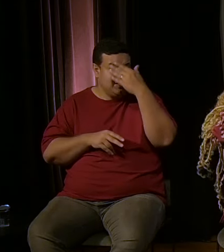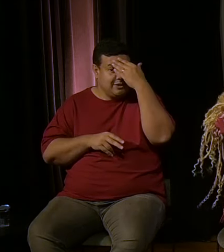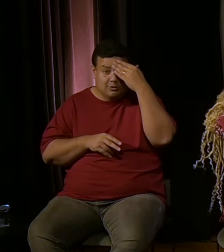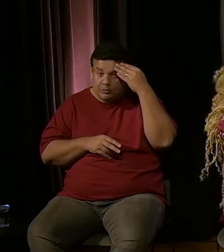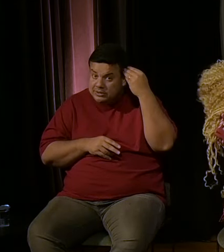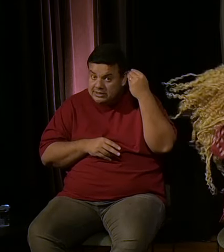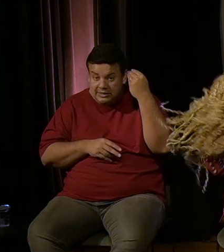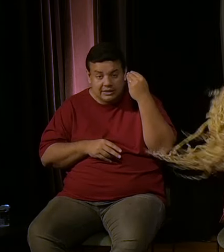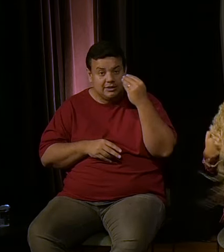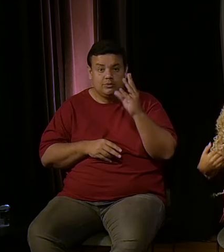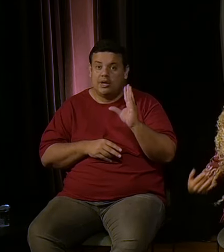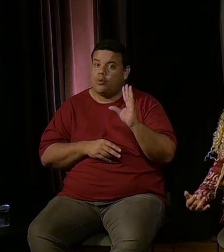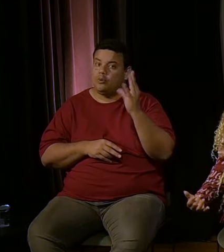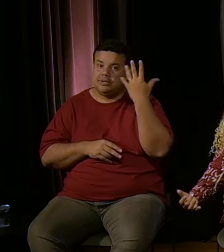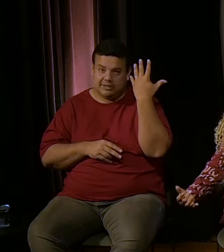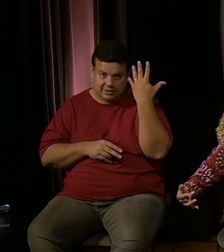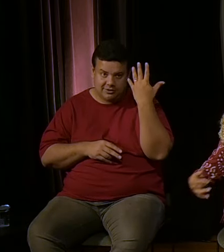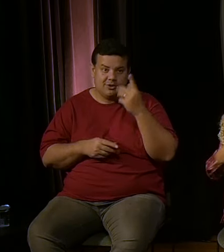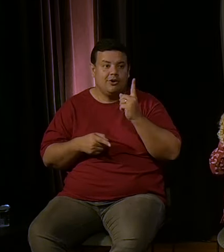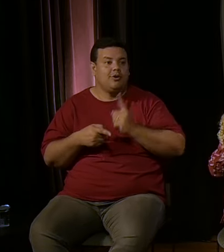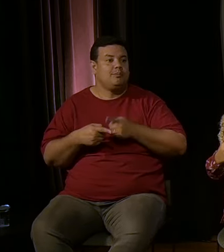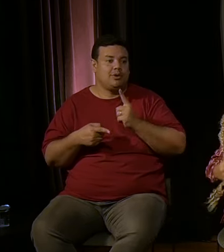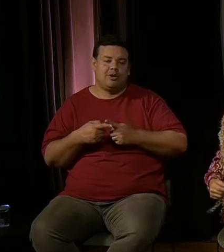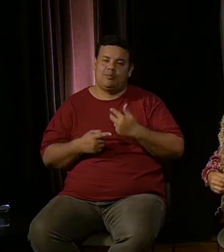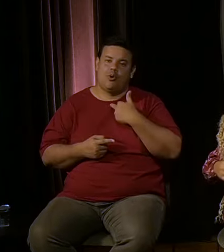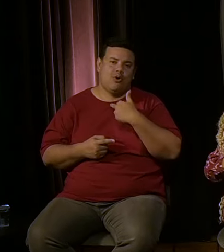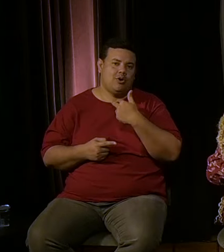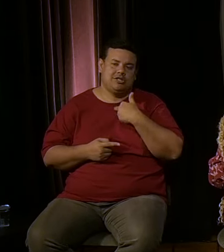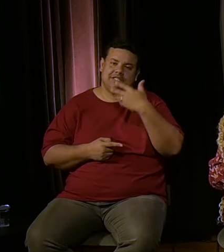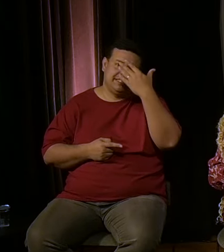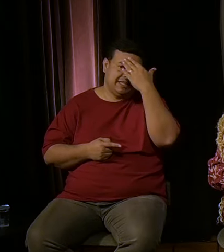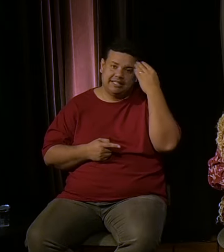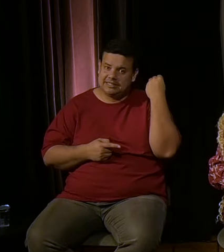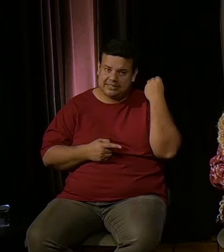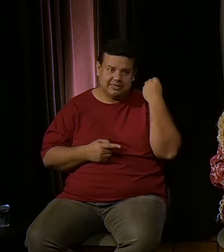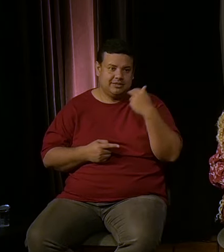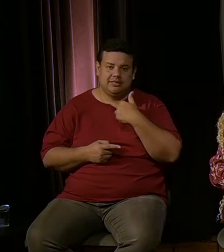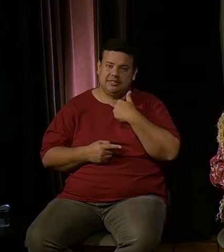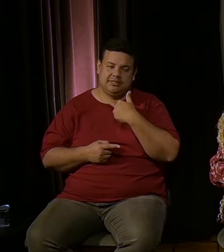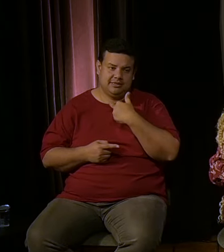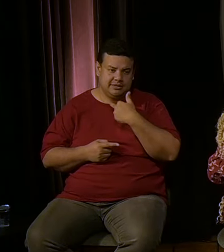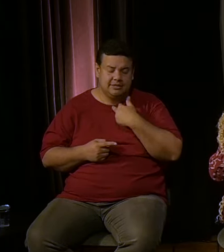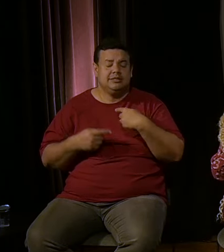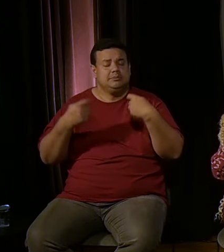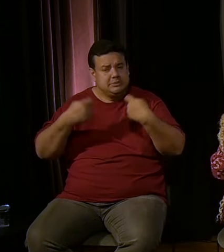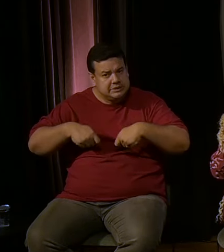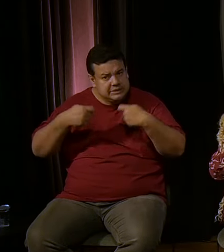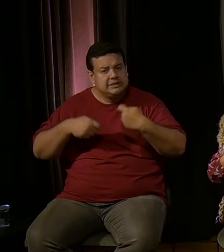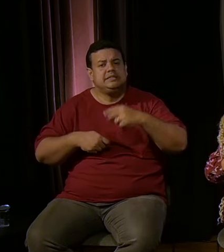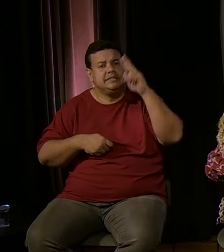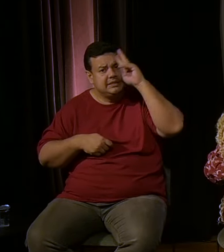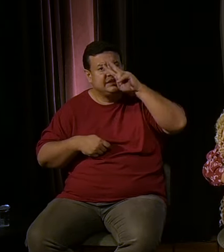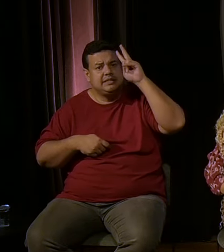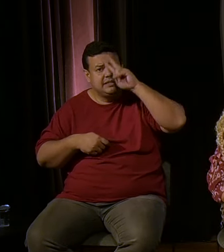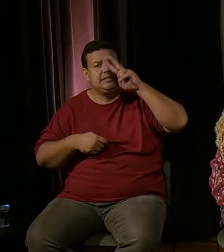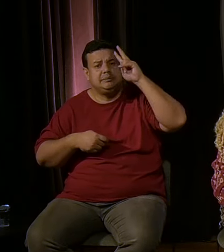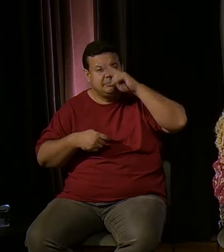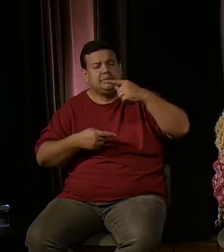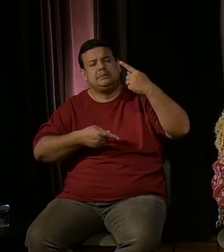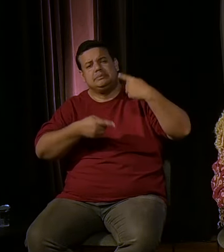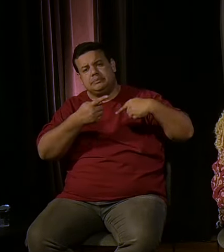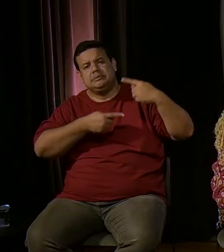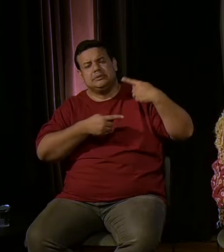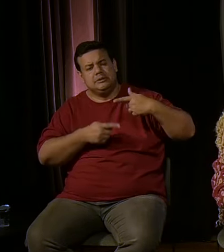que aconteceu, porque não se pode esquecer essa questão, isso precisa ser relembrado